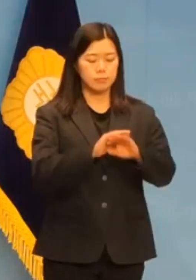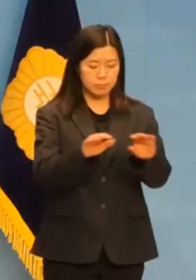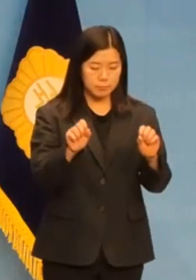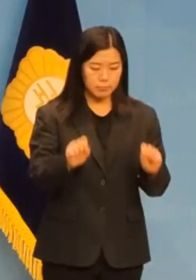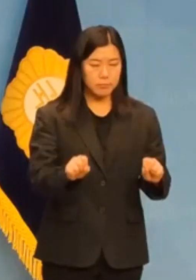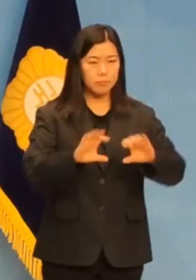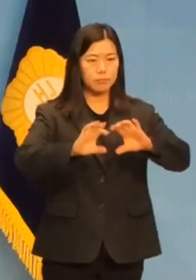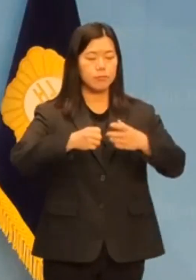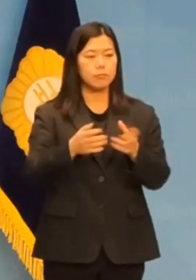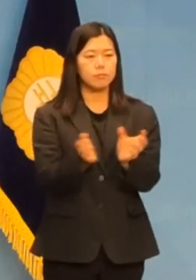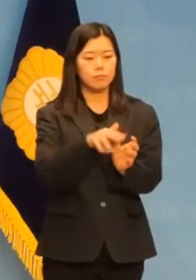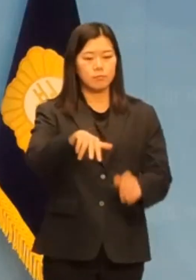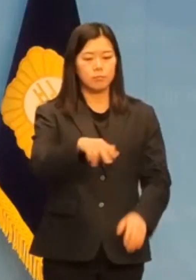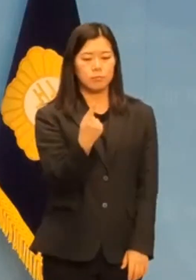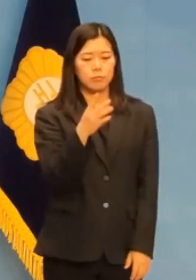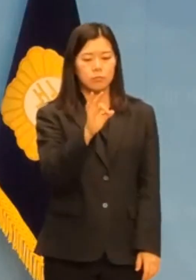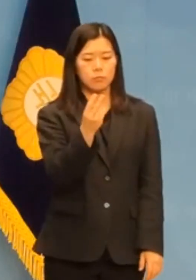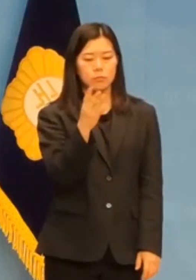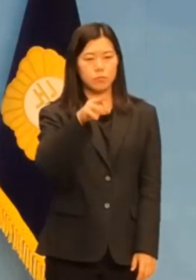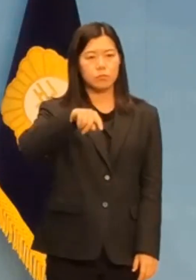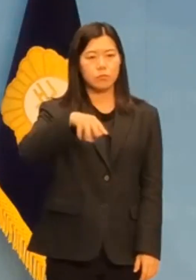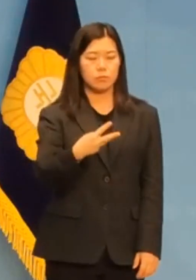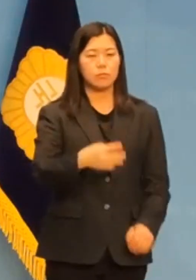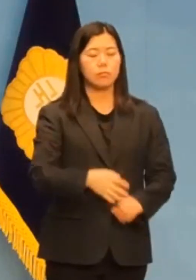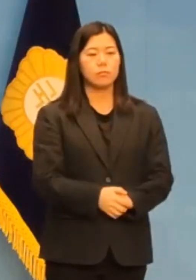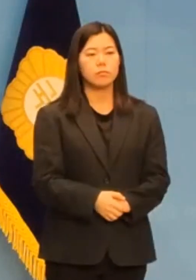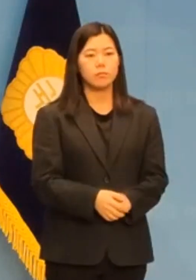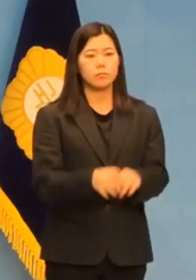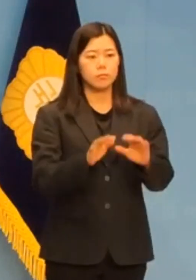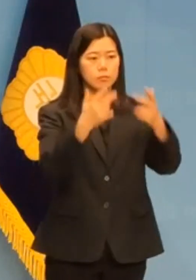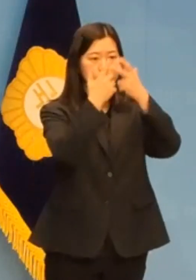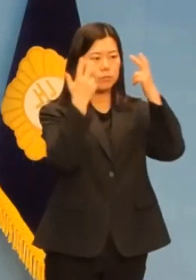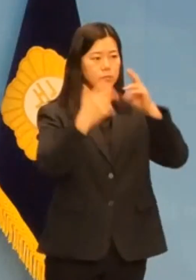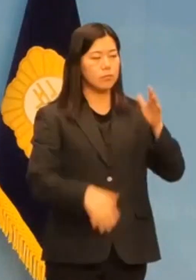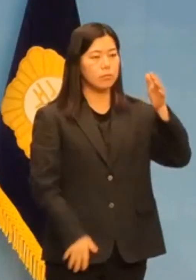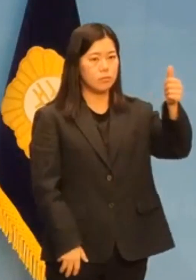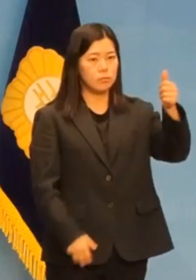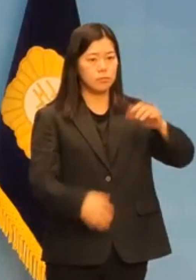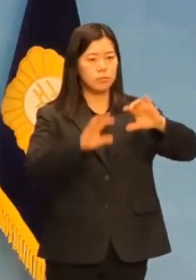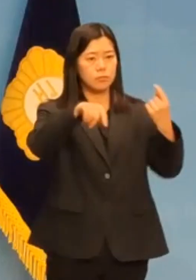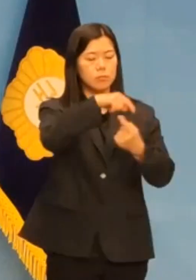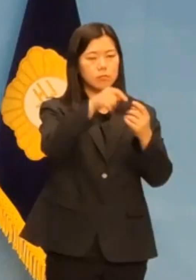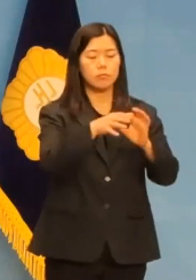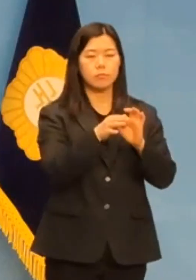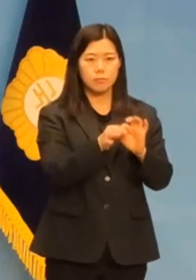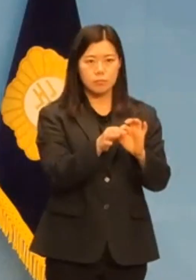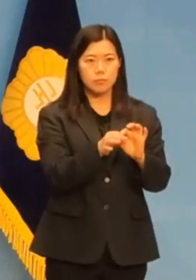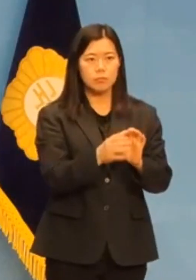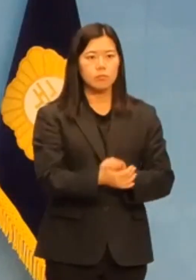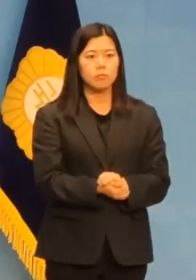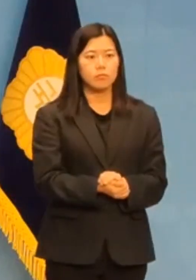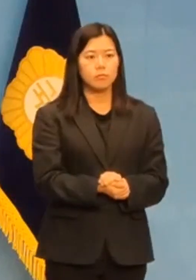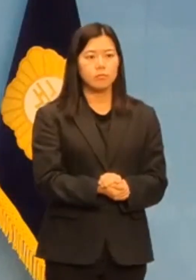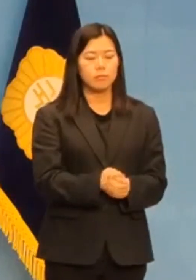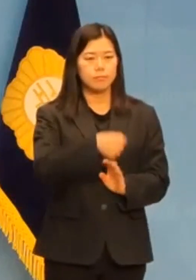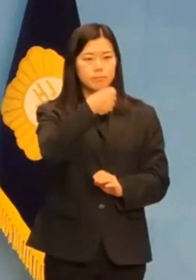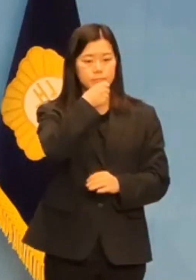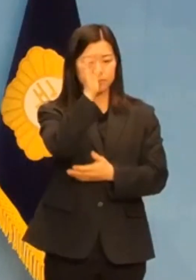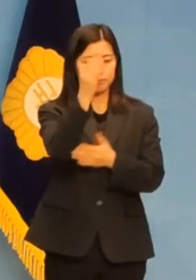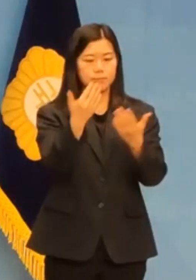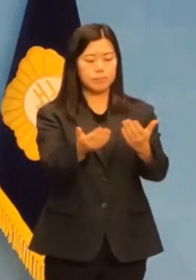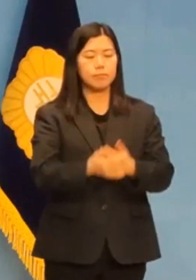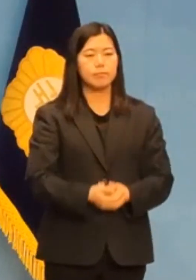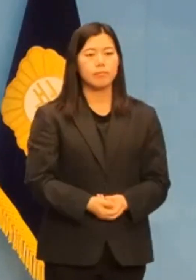안녕하십니까. 국민의힘 조용술 대변인입니다. 오늘 이재명 대통령 국정운영 관련 온마이크 하도록 하겠습니다.